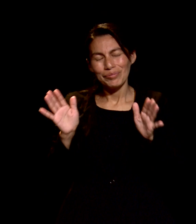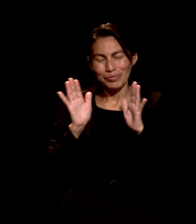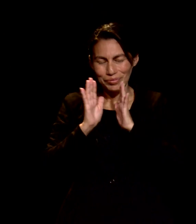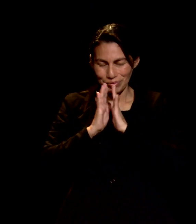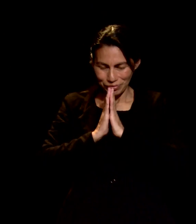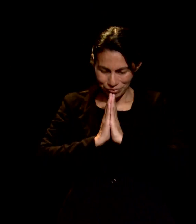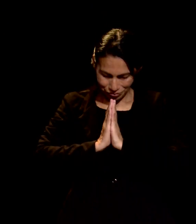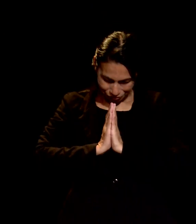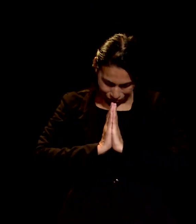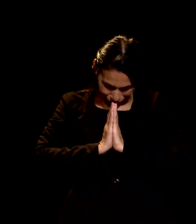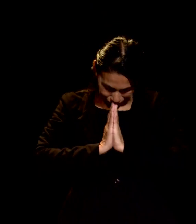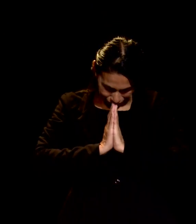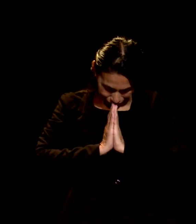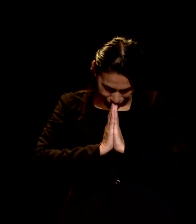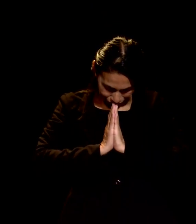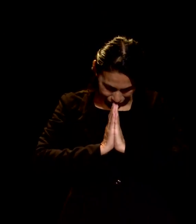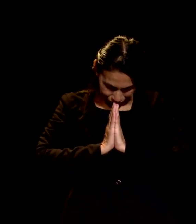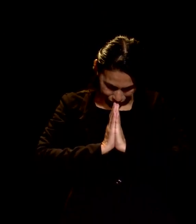Amén